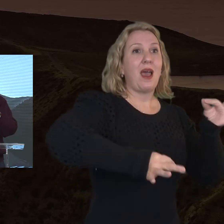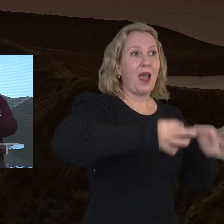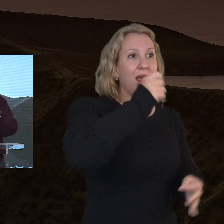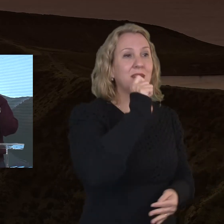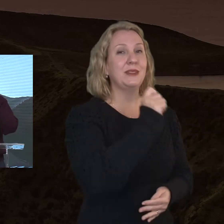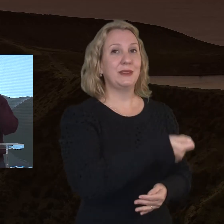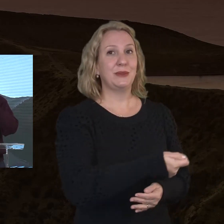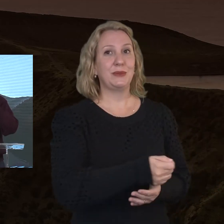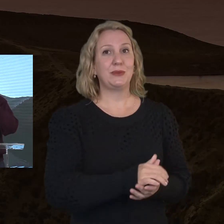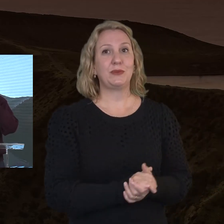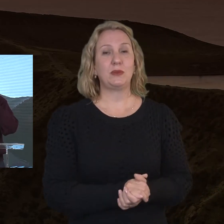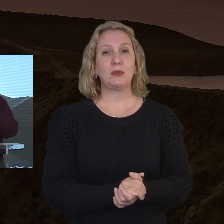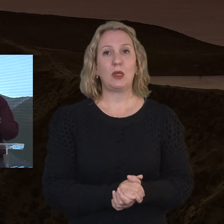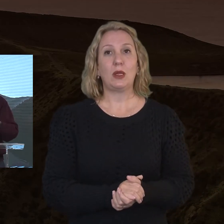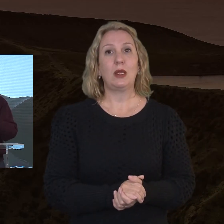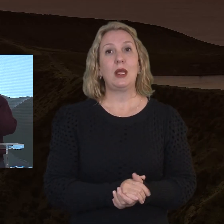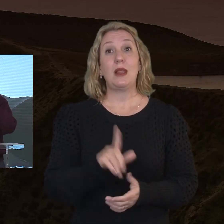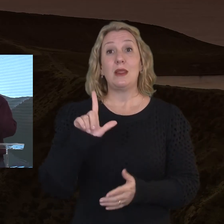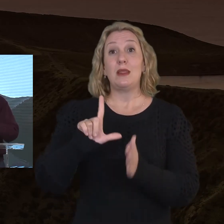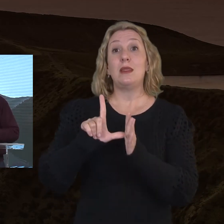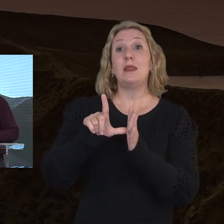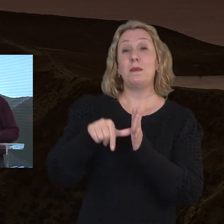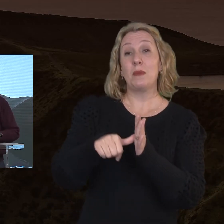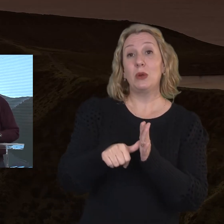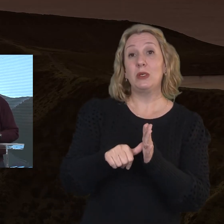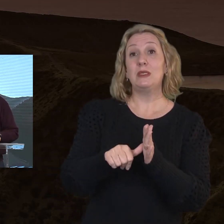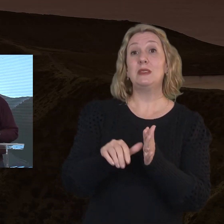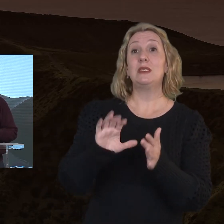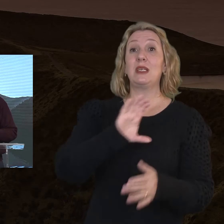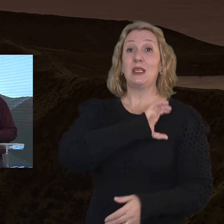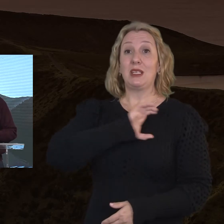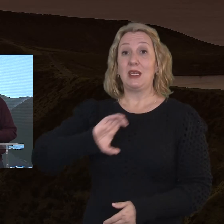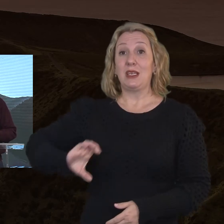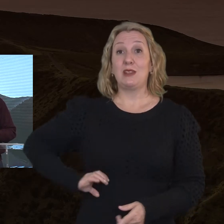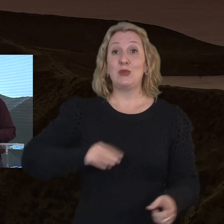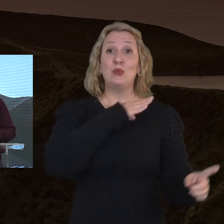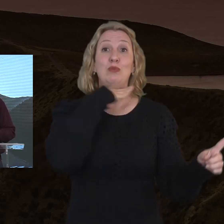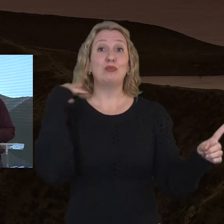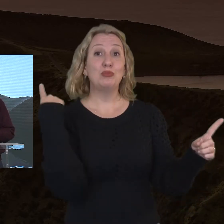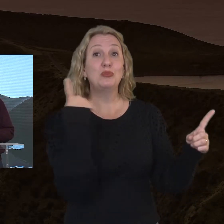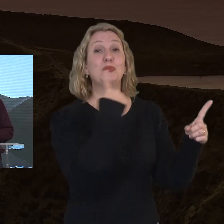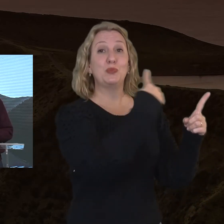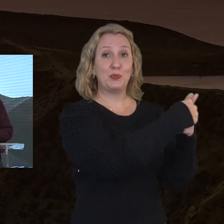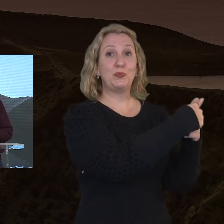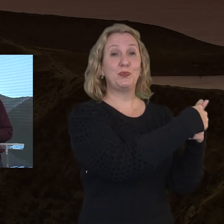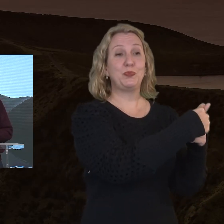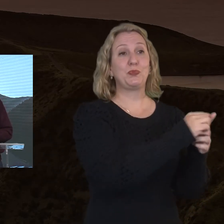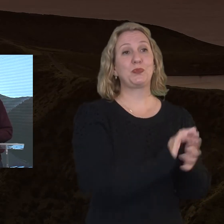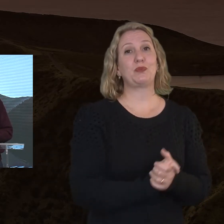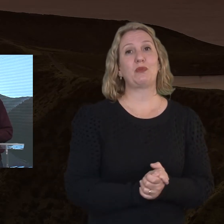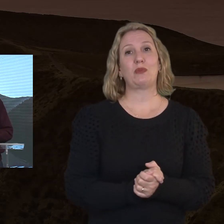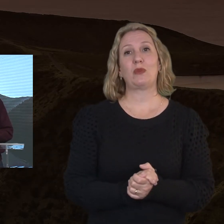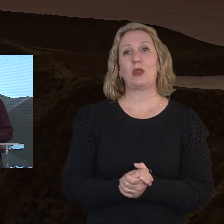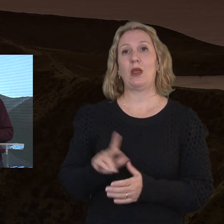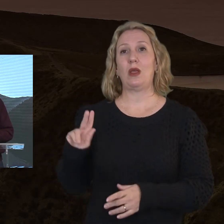cristo na cruz ele também executou mais um pouco da sentença hebreus 2 14